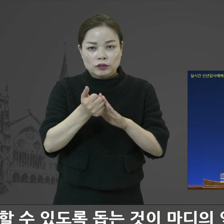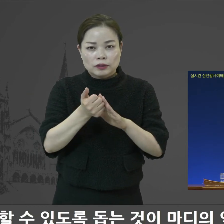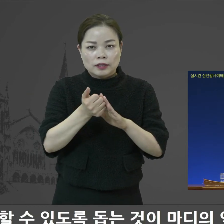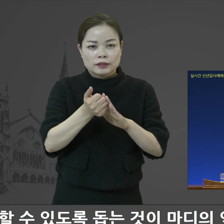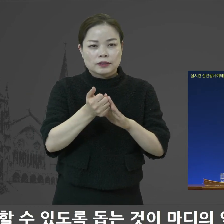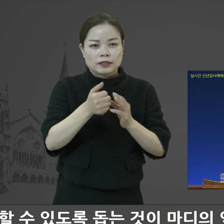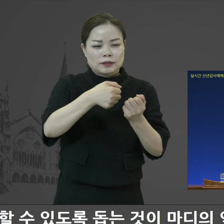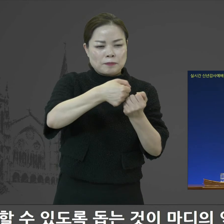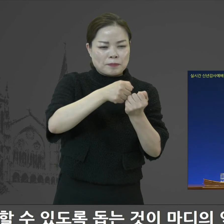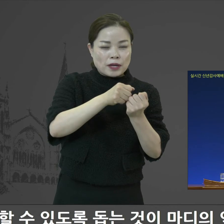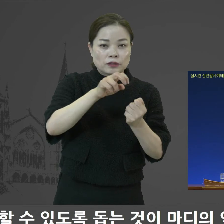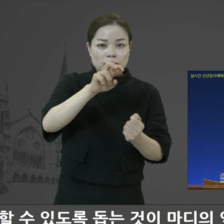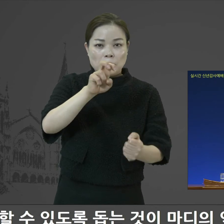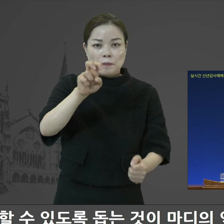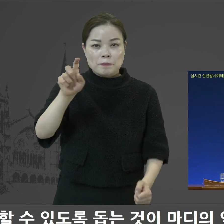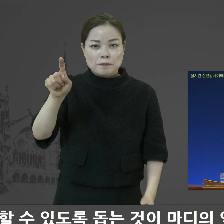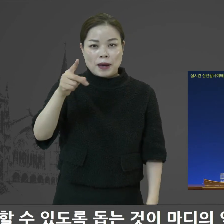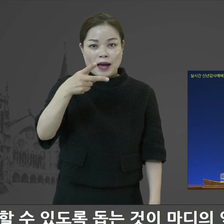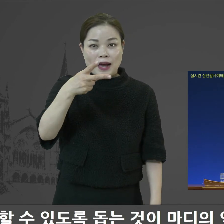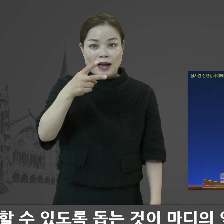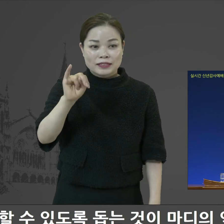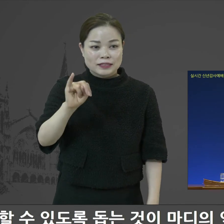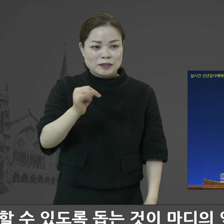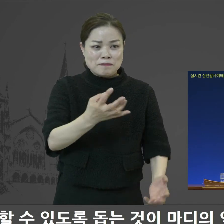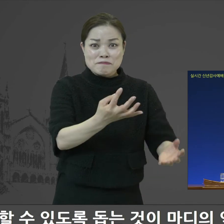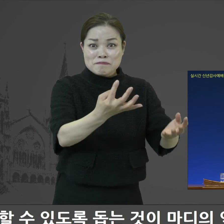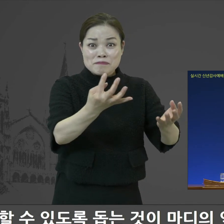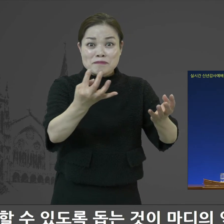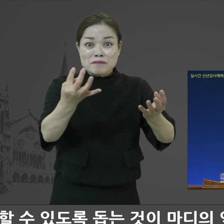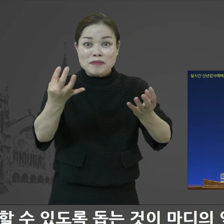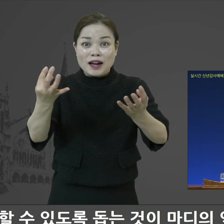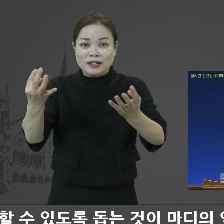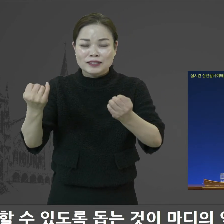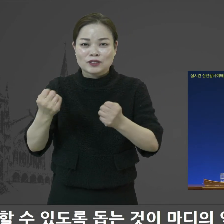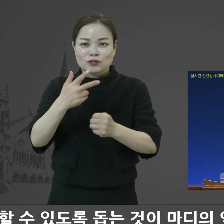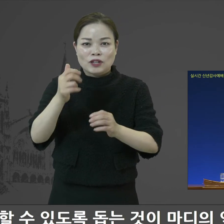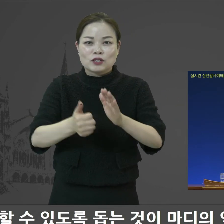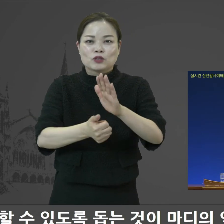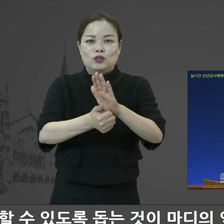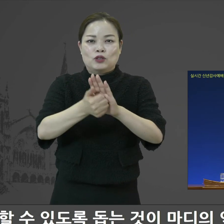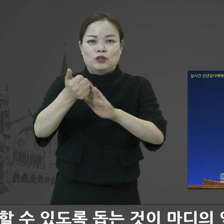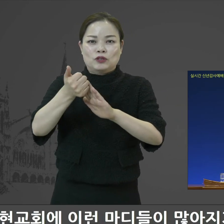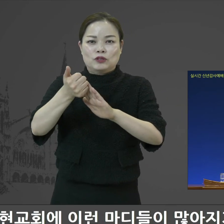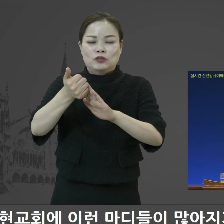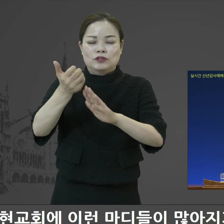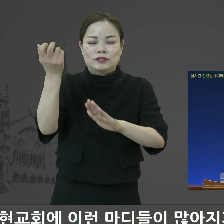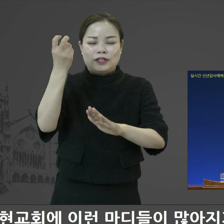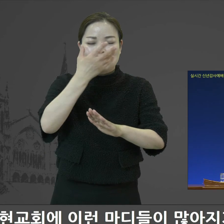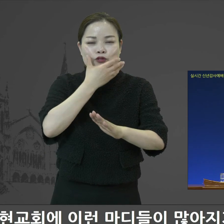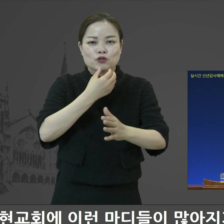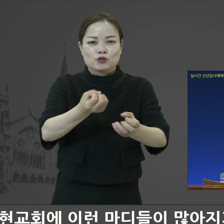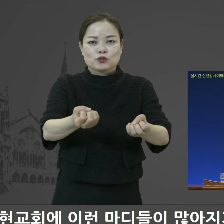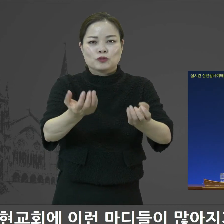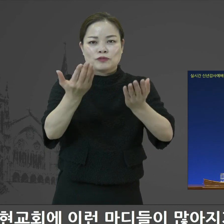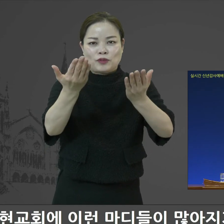마디들이 많아지기를 주 안에서 소망하며 다시 한번 축복합니다.